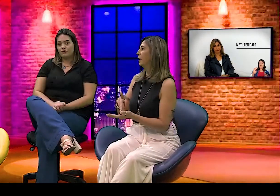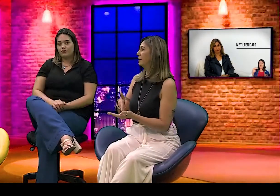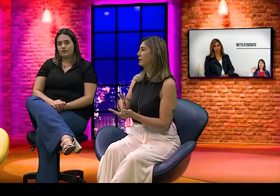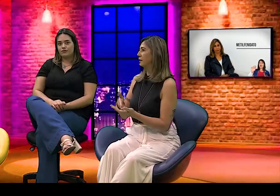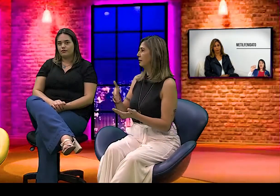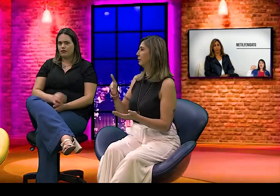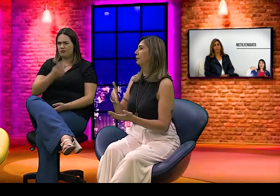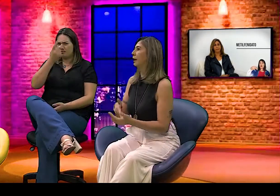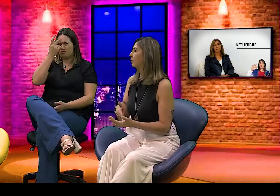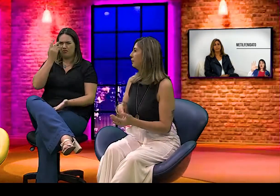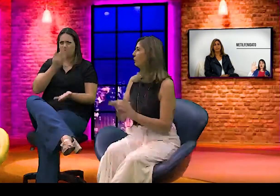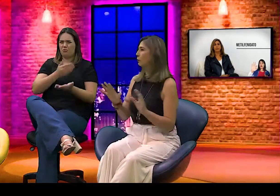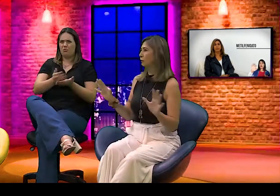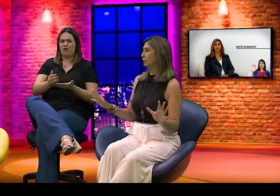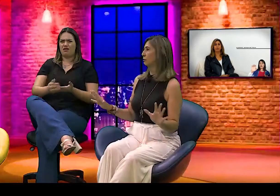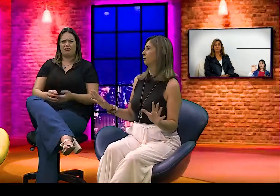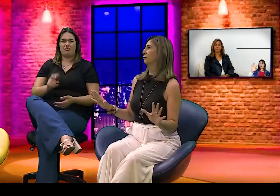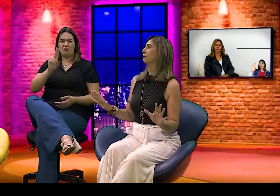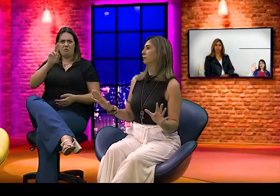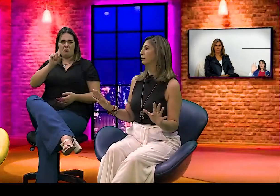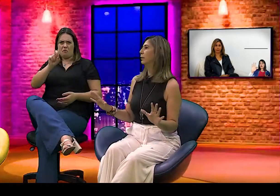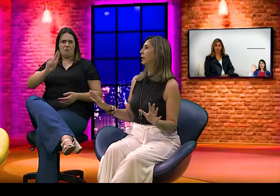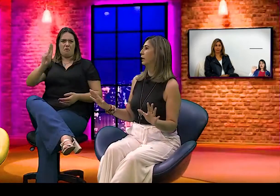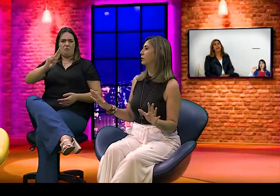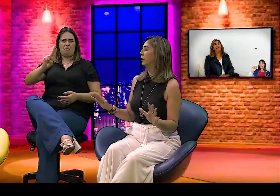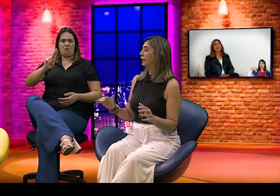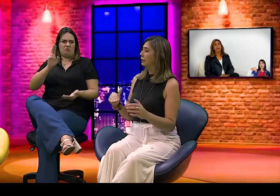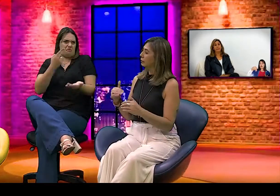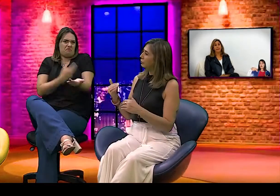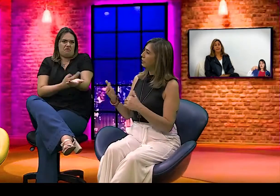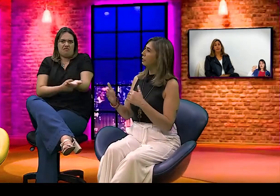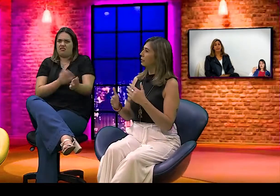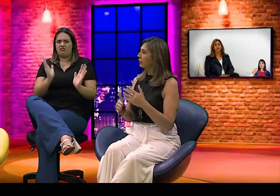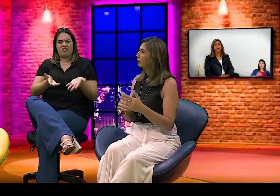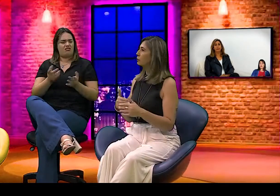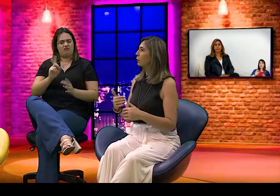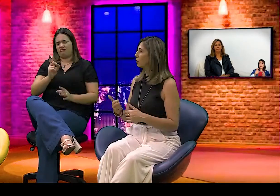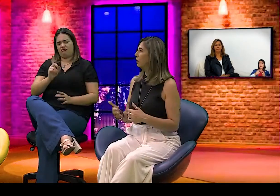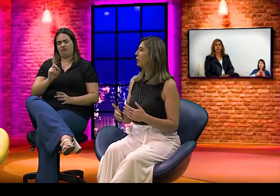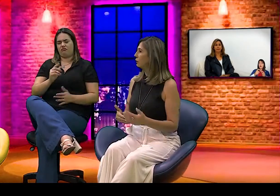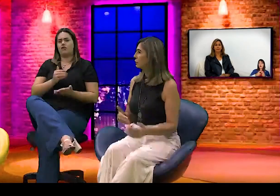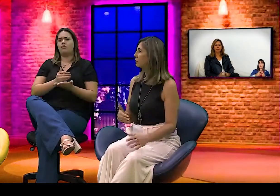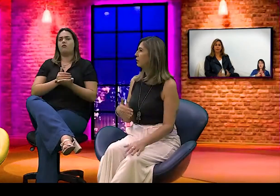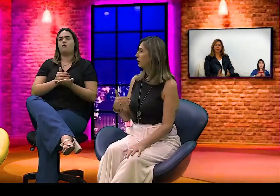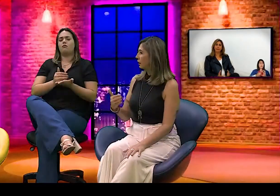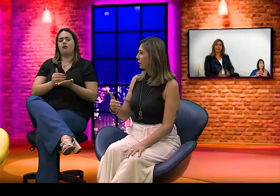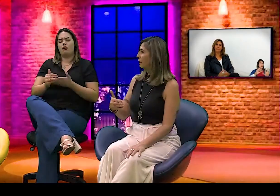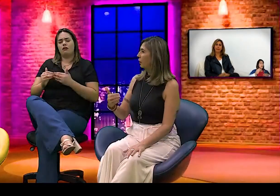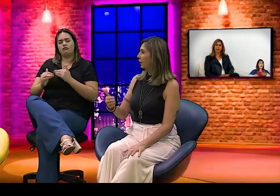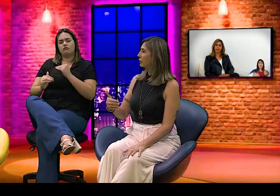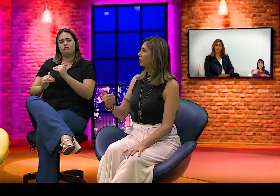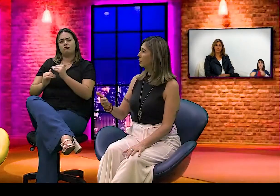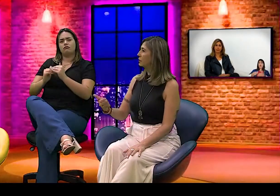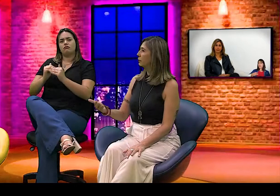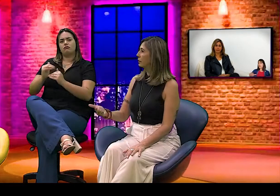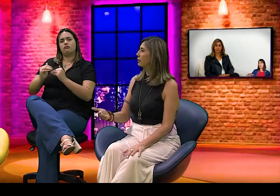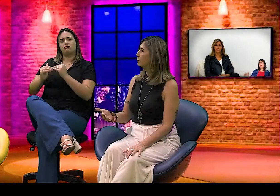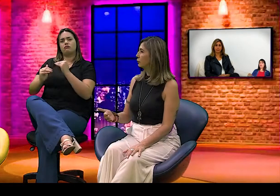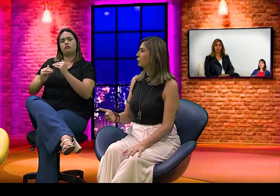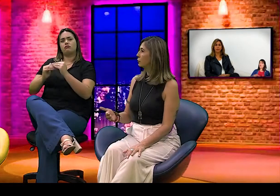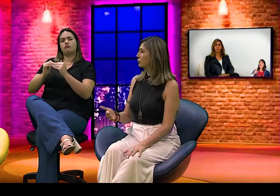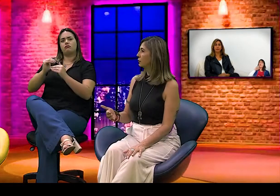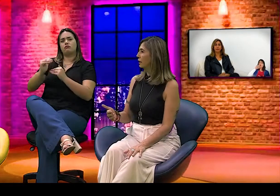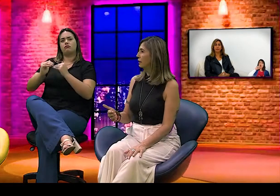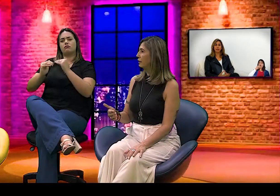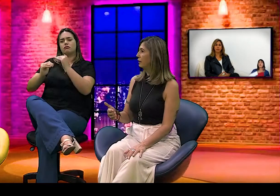na dependência assim, o primeiro uso independente. Então ela vai, aos pouquinhos, aumentando esse padrão